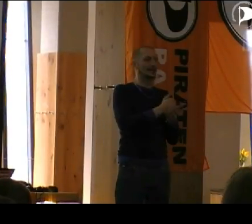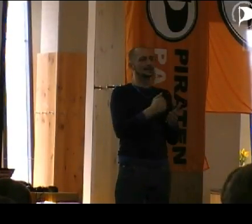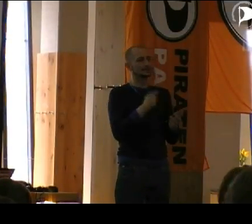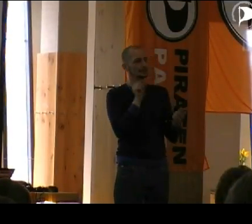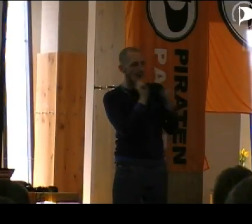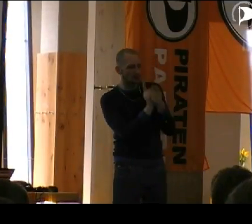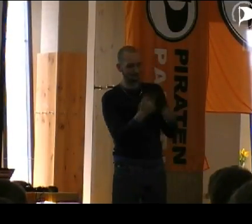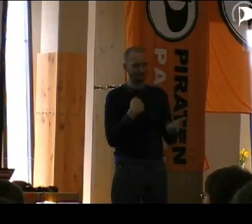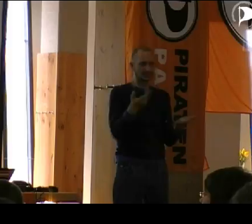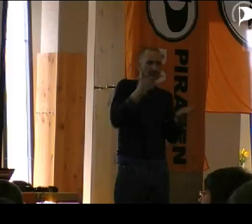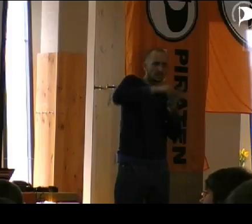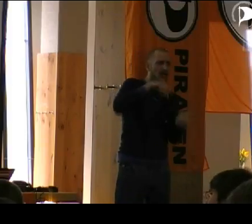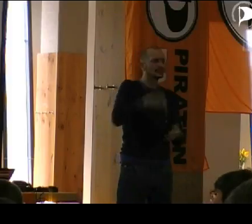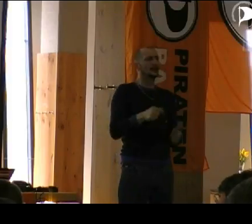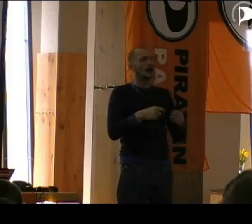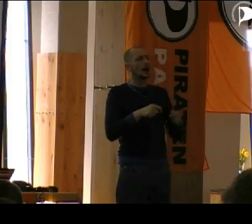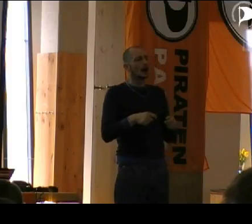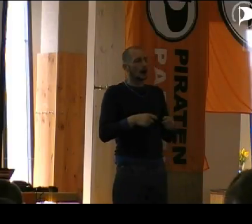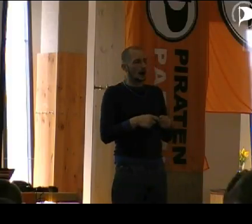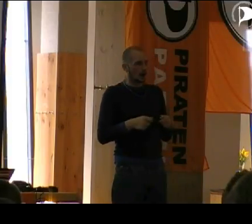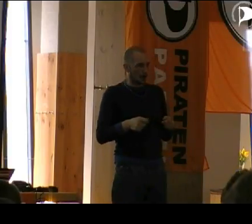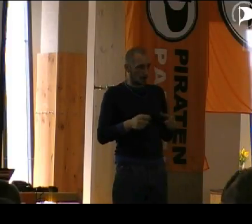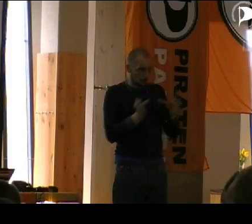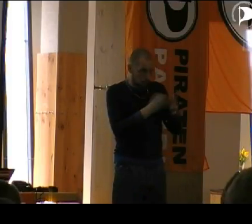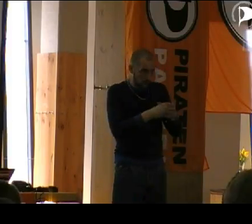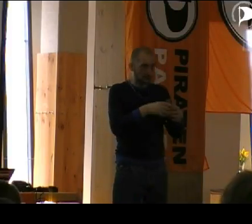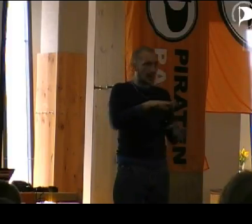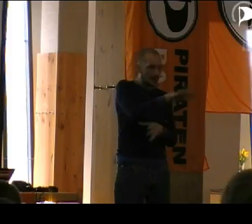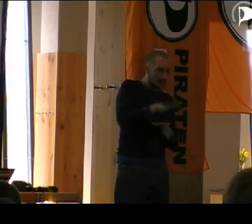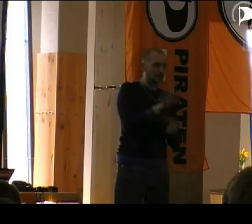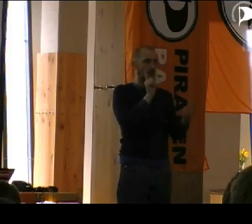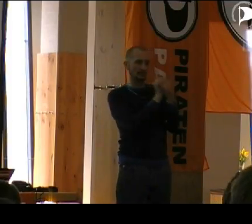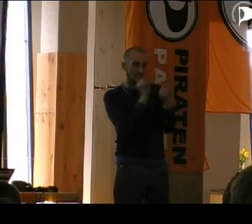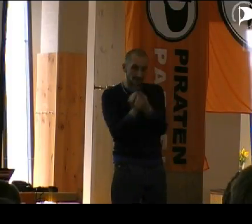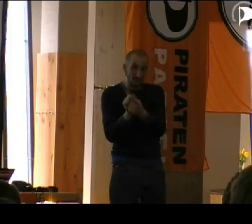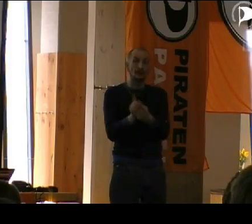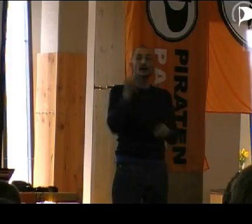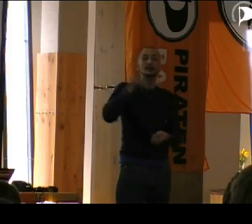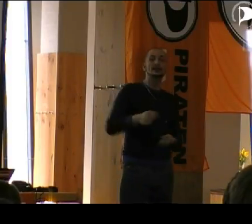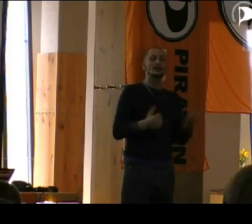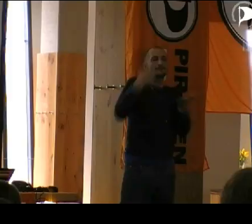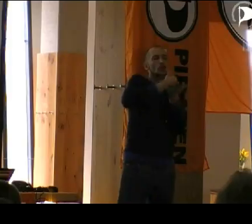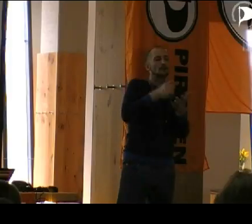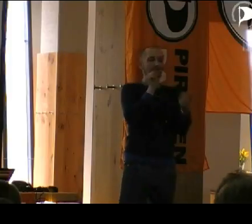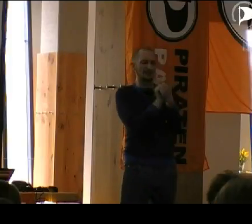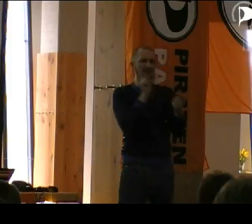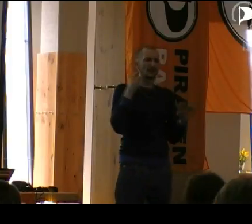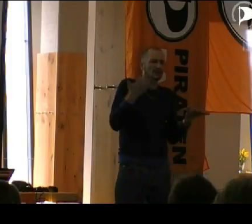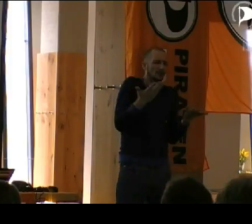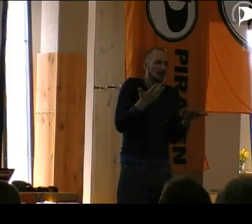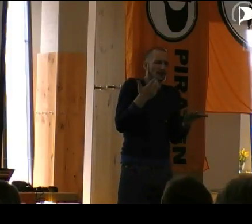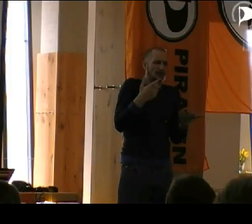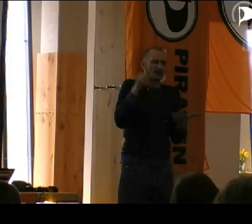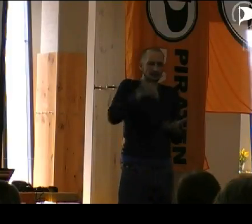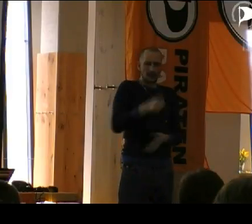teilnahme an und pressetreffen das wirklich interessante stadt kommt das passiert würde vorstellen werden dazu kommen sie um einen